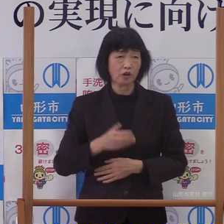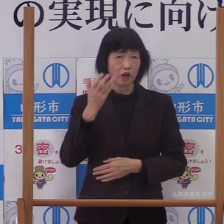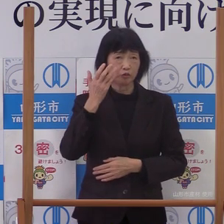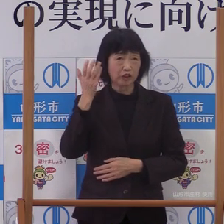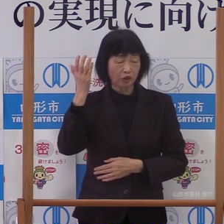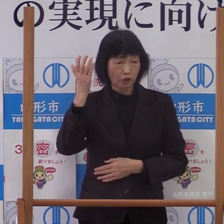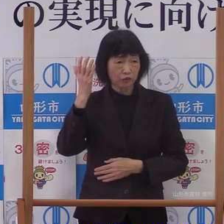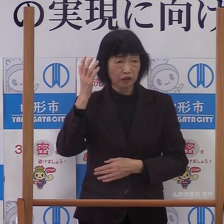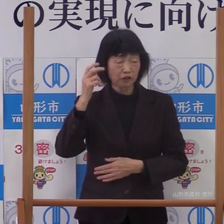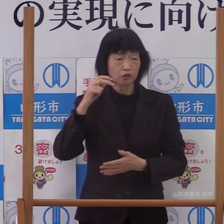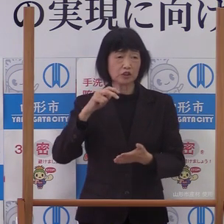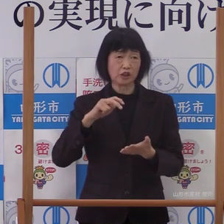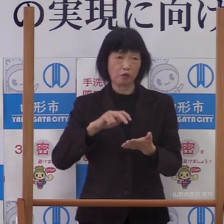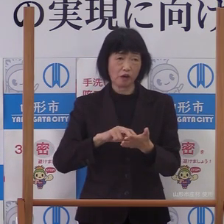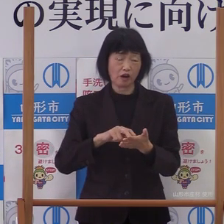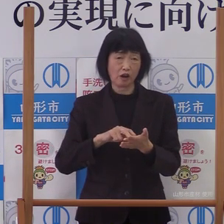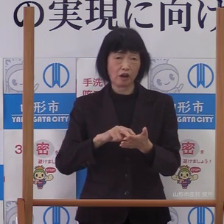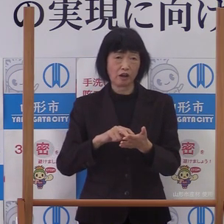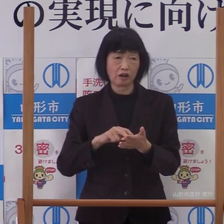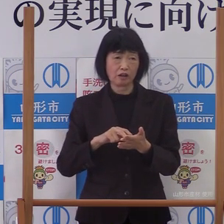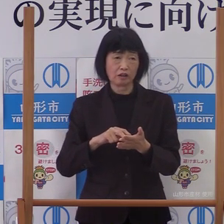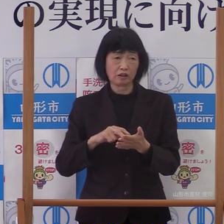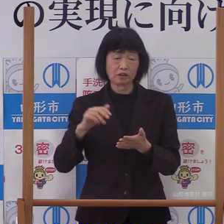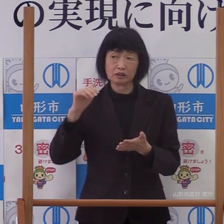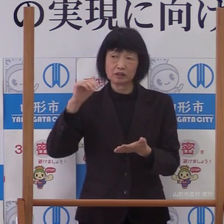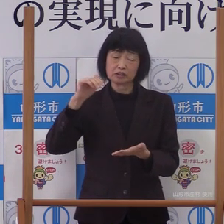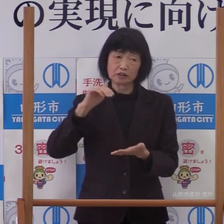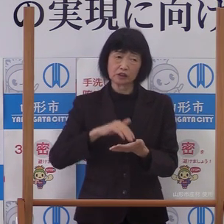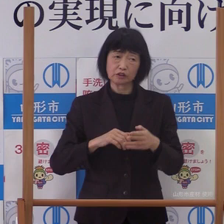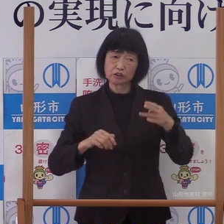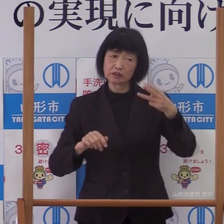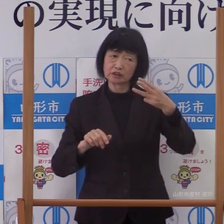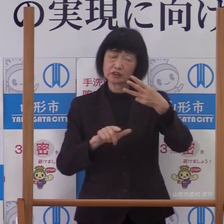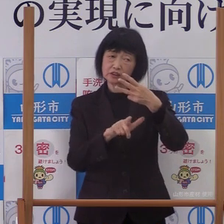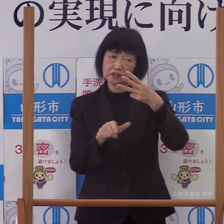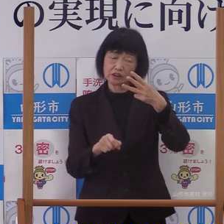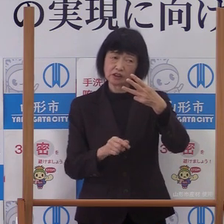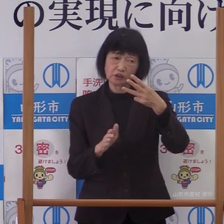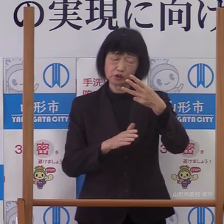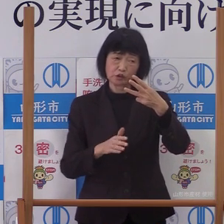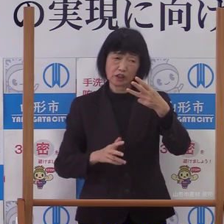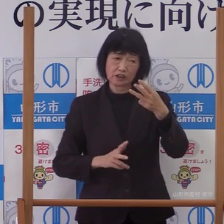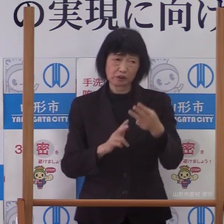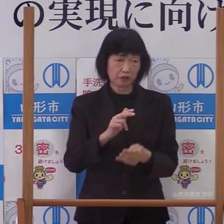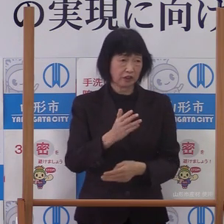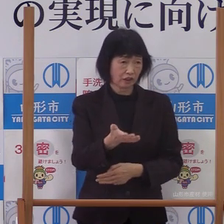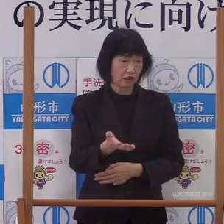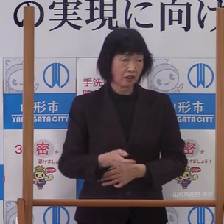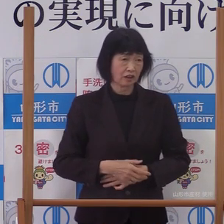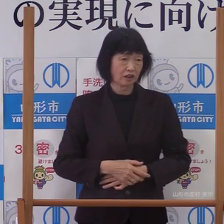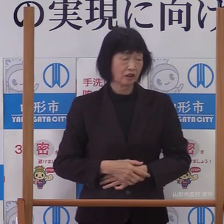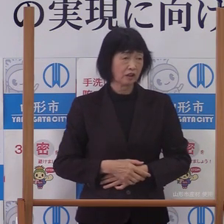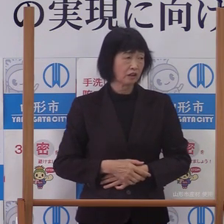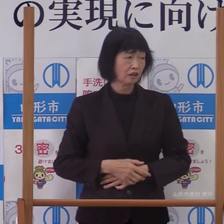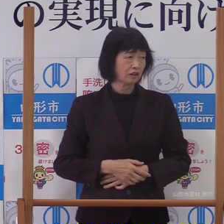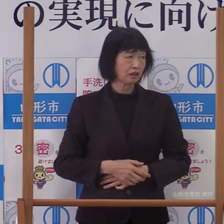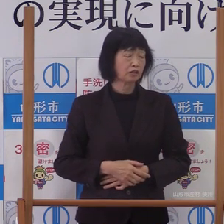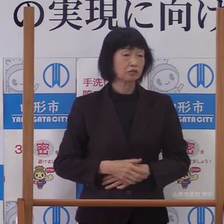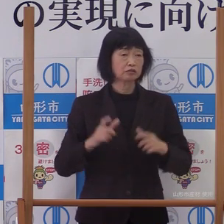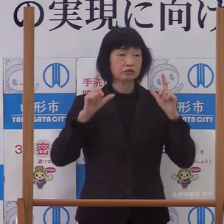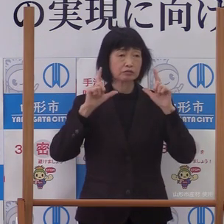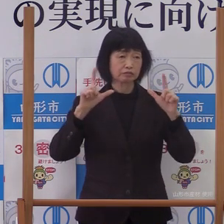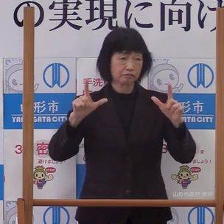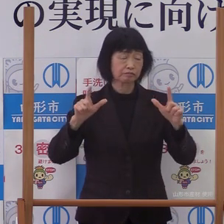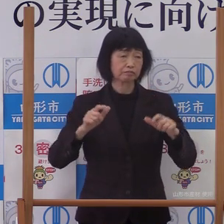月考えてもいいんですか。はい、これは、 はい、じゃあ商工部長お願いします。